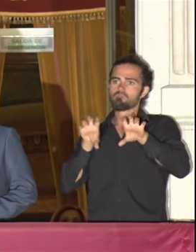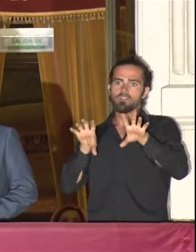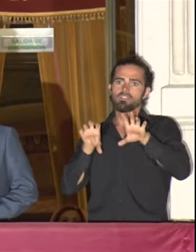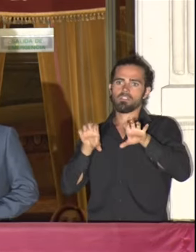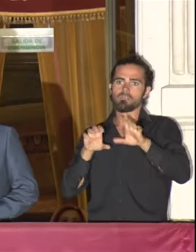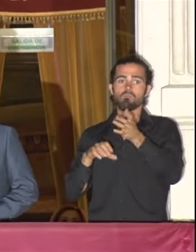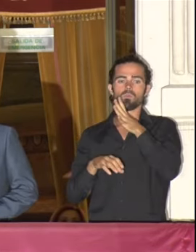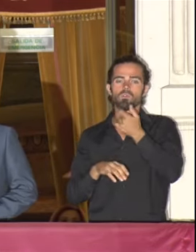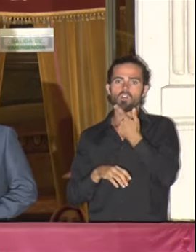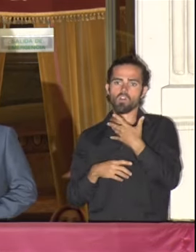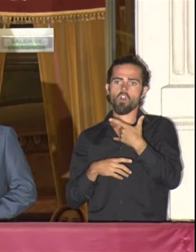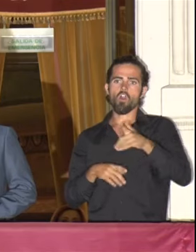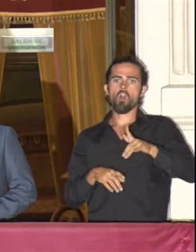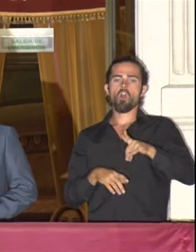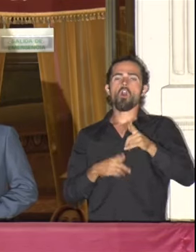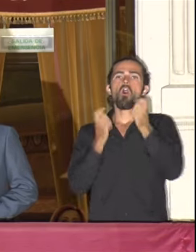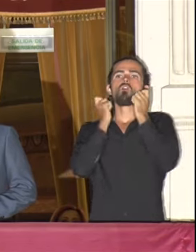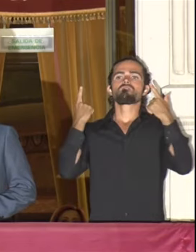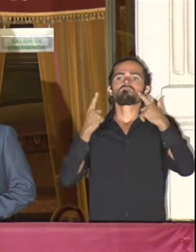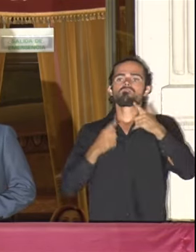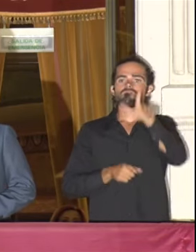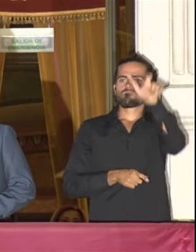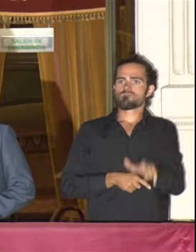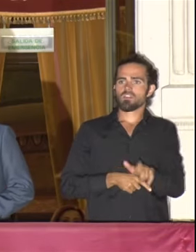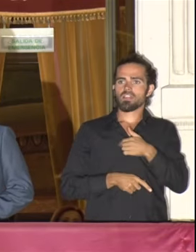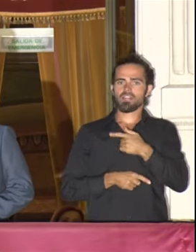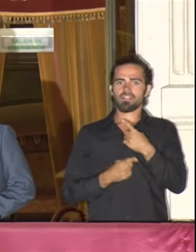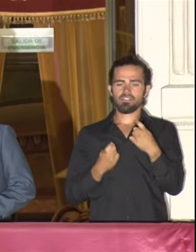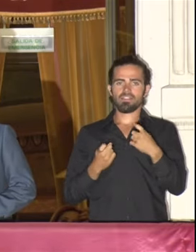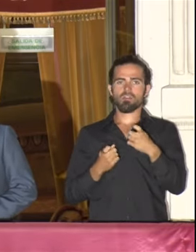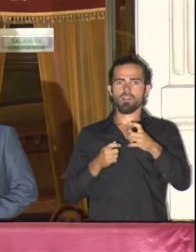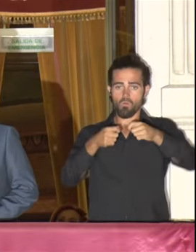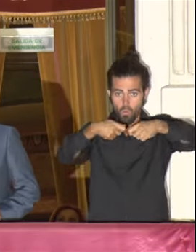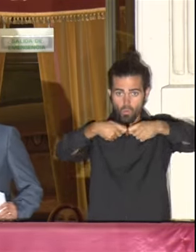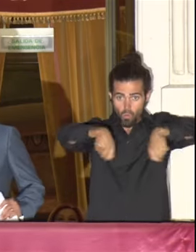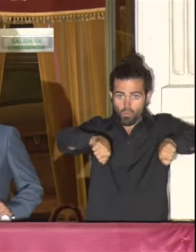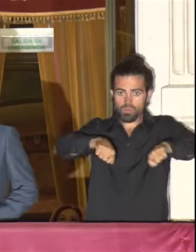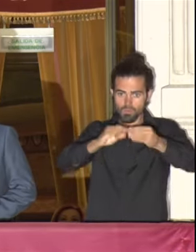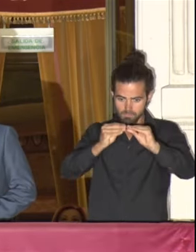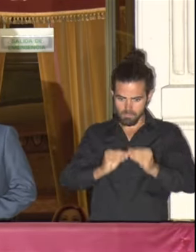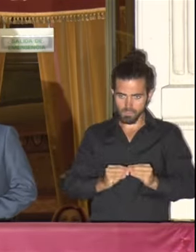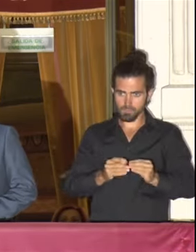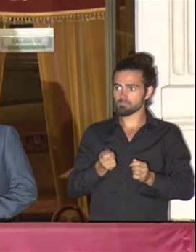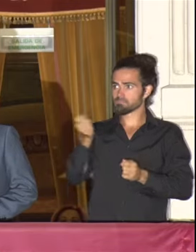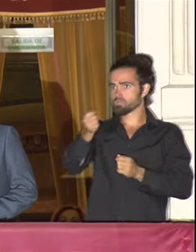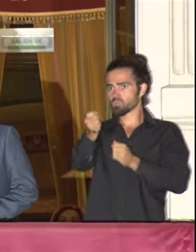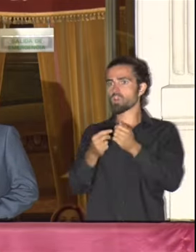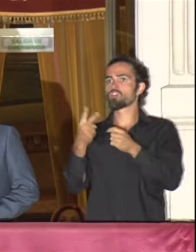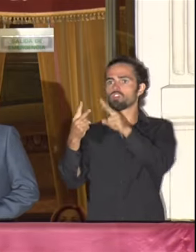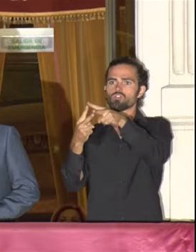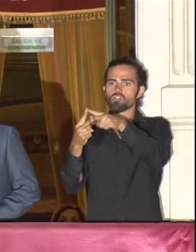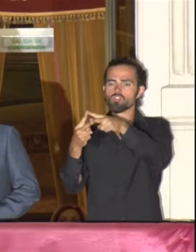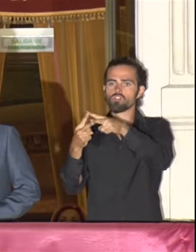una pieza y que me la aprobaran dos oficiales y un maestro. Y la verdad es que nunca tuve tiempo en los tres